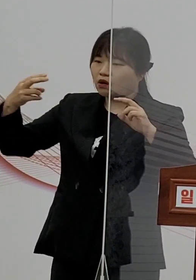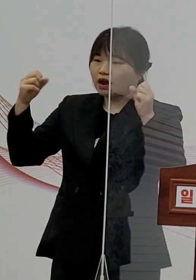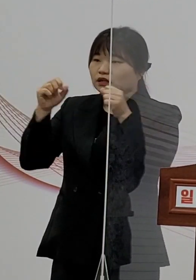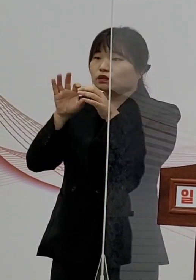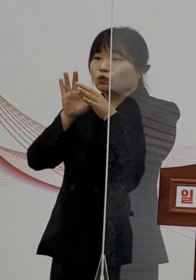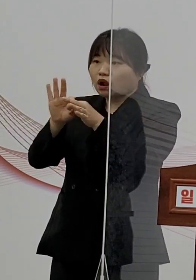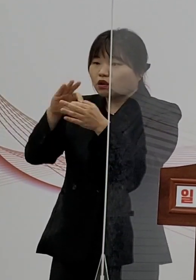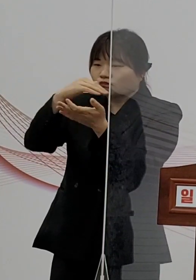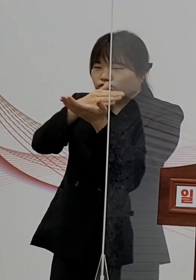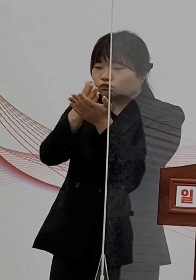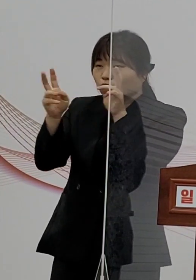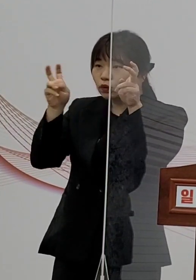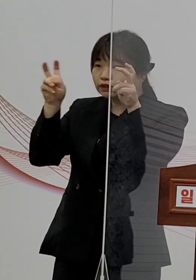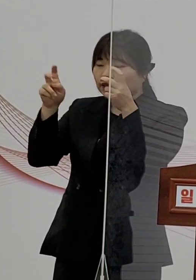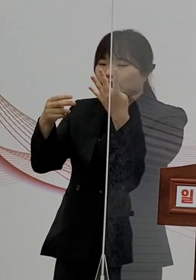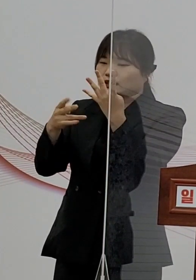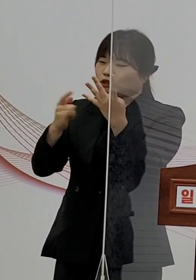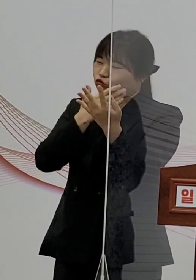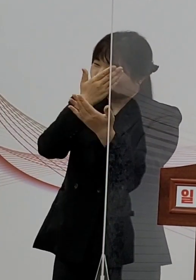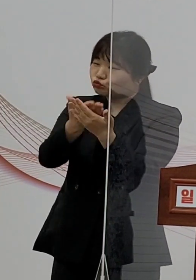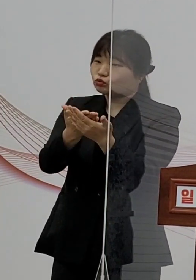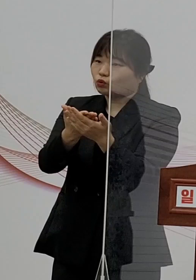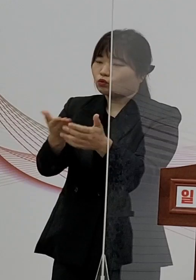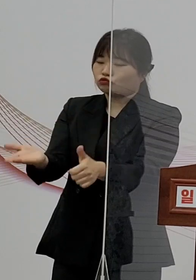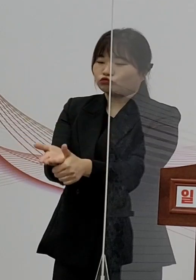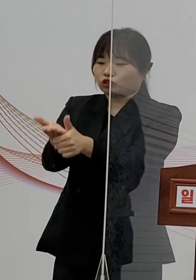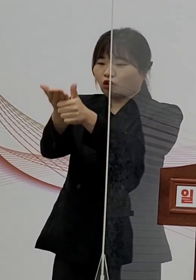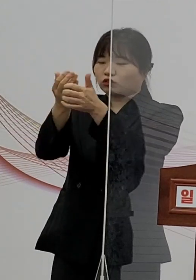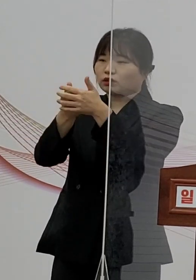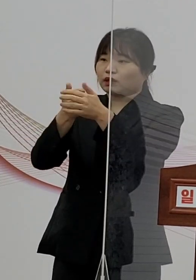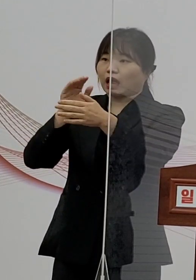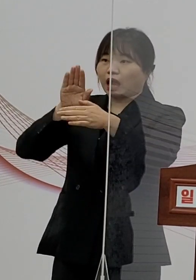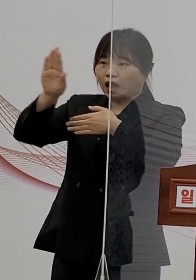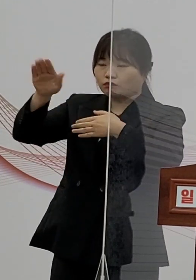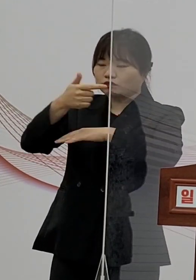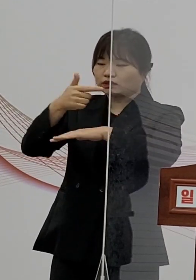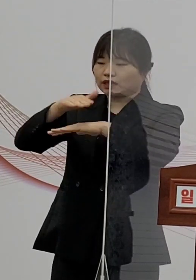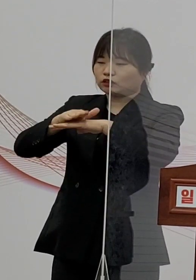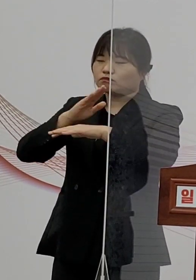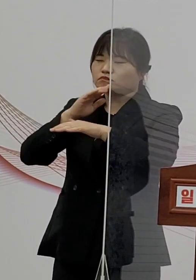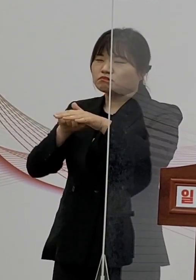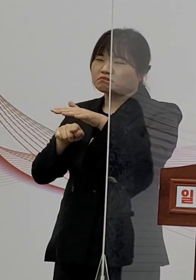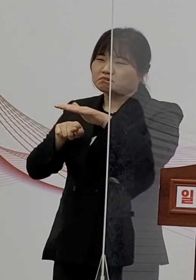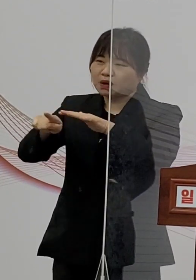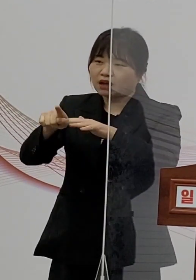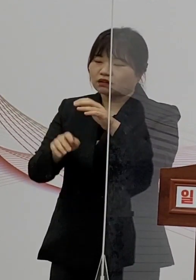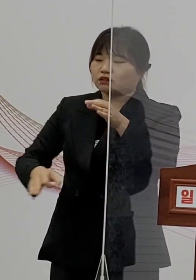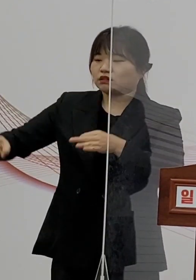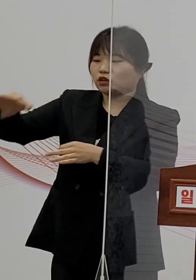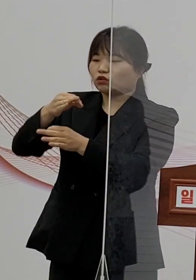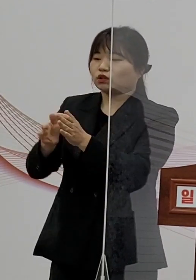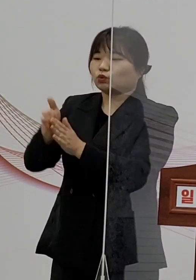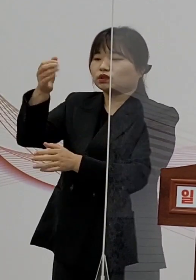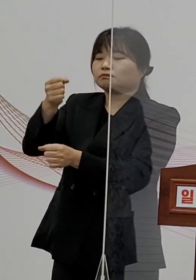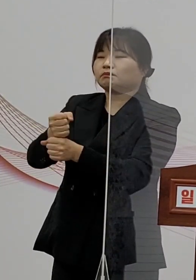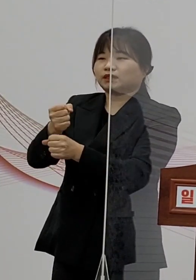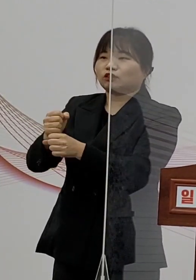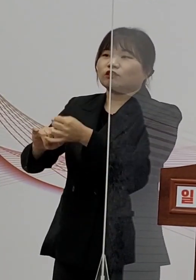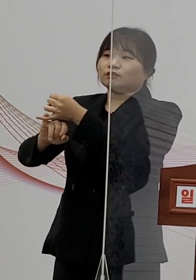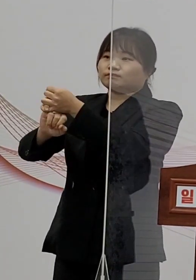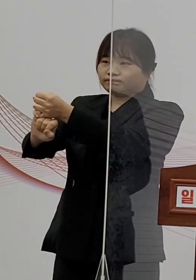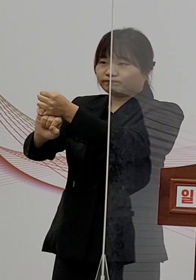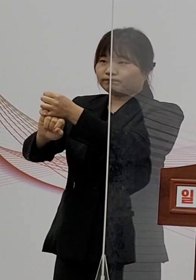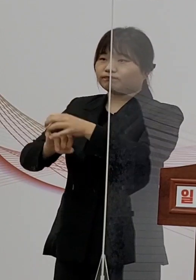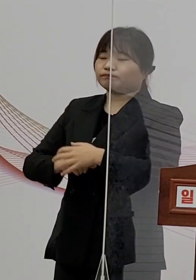4대 핵심 산업으로 육성해서 대전을 인류 경제 도시로 만들겠다고 말씀을 드렸습니다.